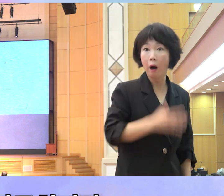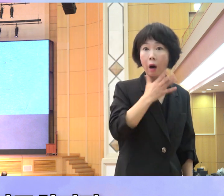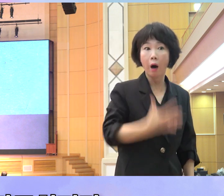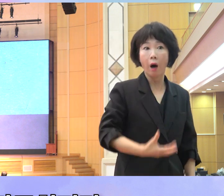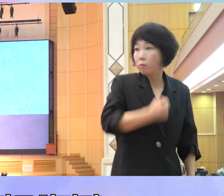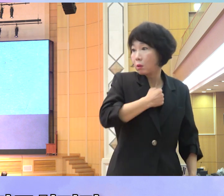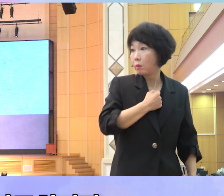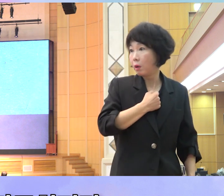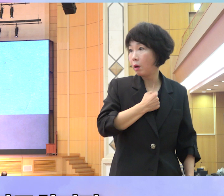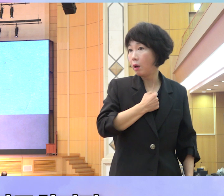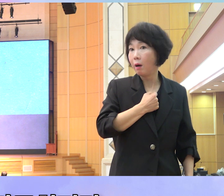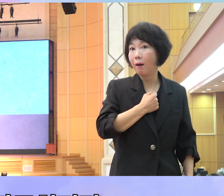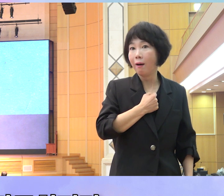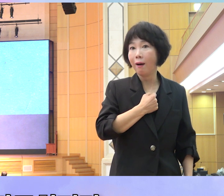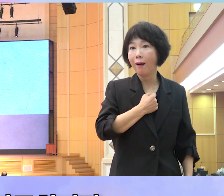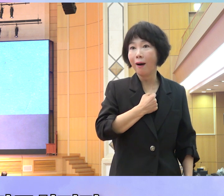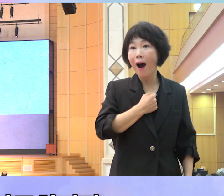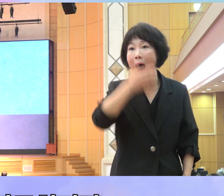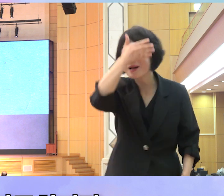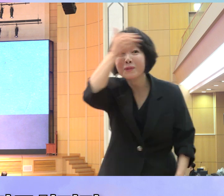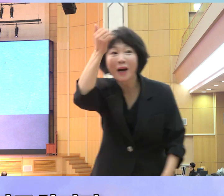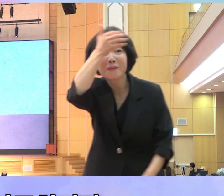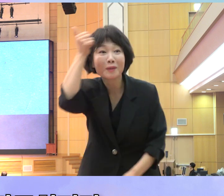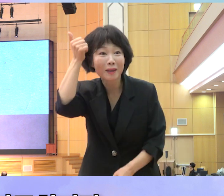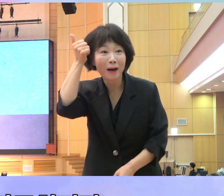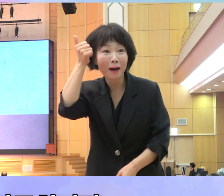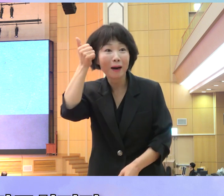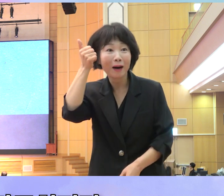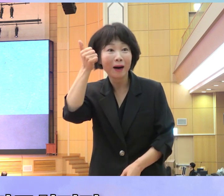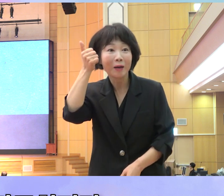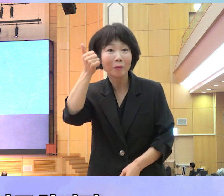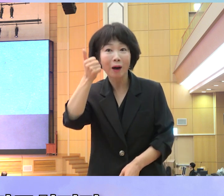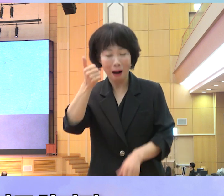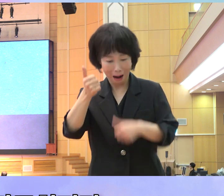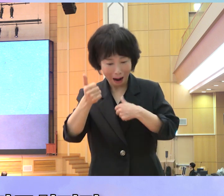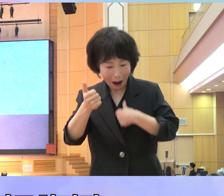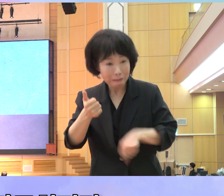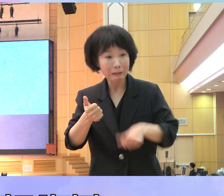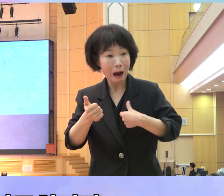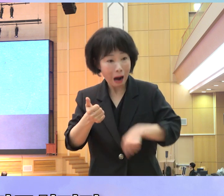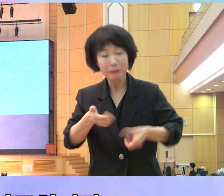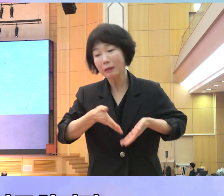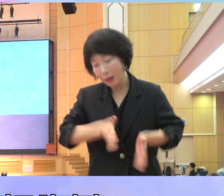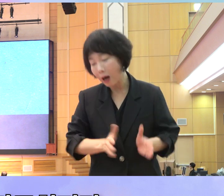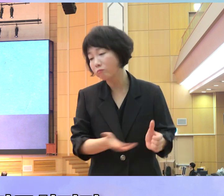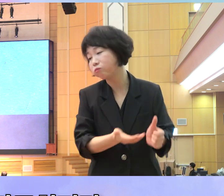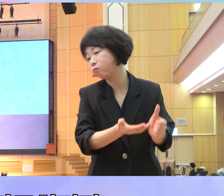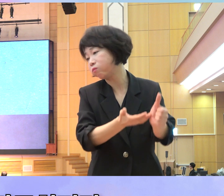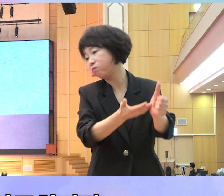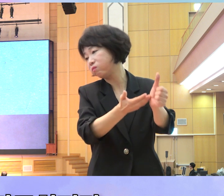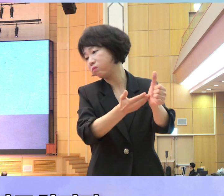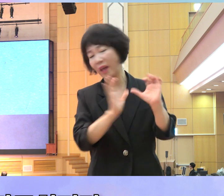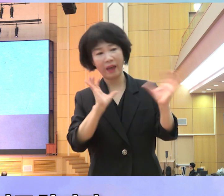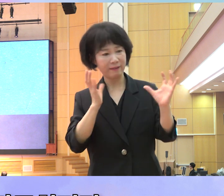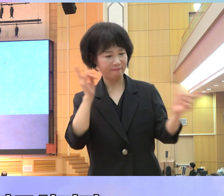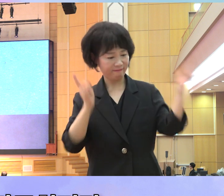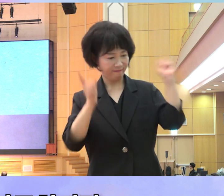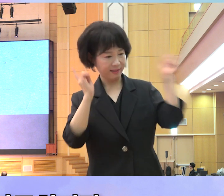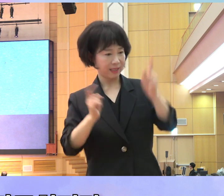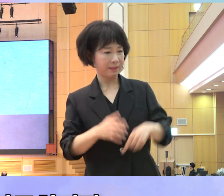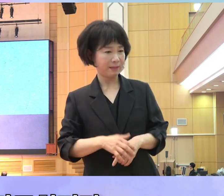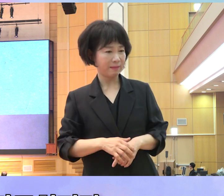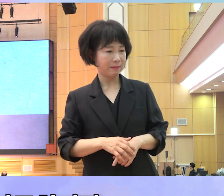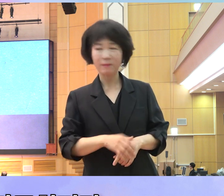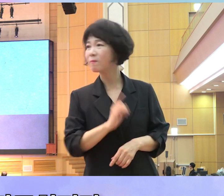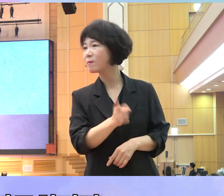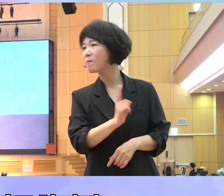할아버지가 오면은 이제 큰일 나게 생겼거든. 그래가지고 얘를 막 이렇게 해가지고 콩 먹으라고. 근데 그 좀 천천히 먹어야